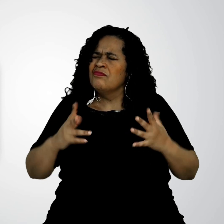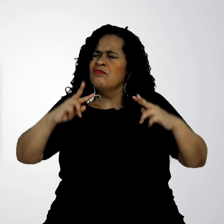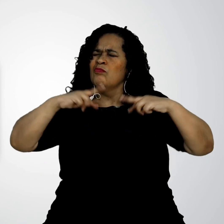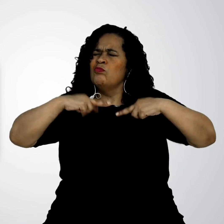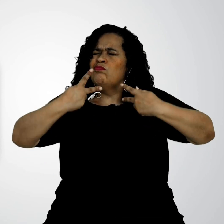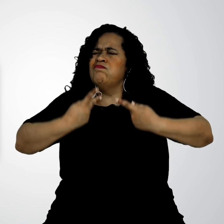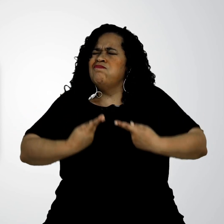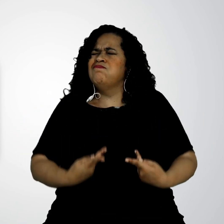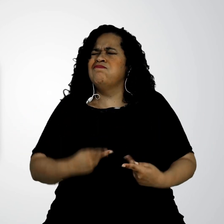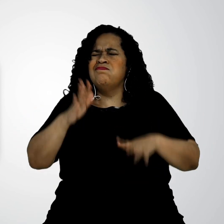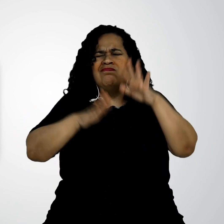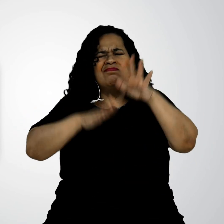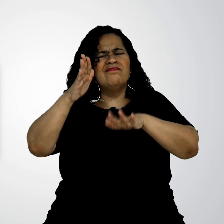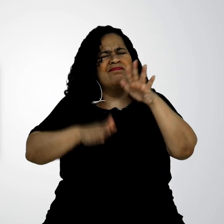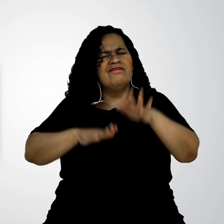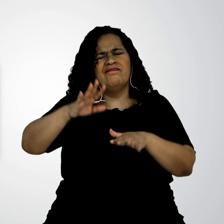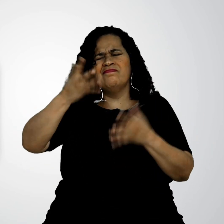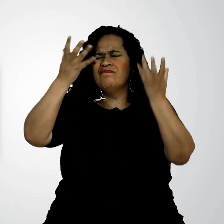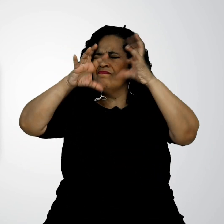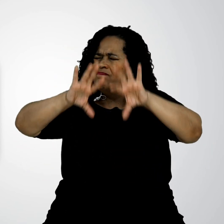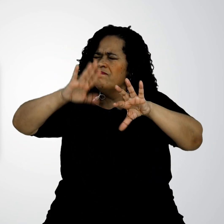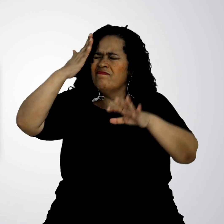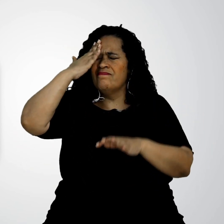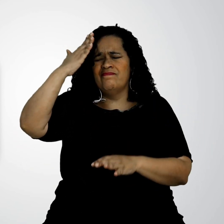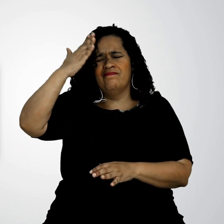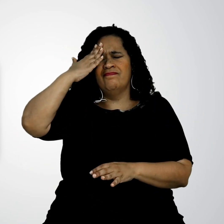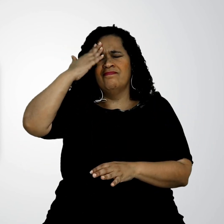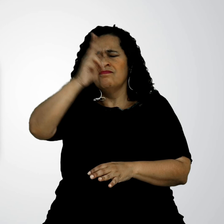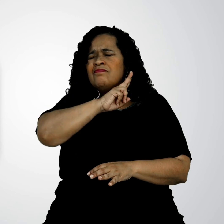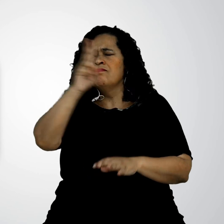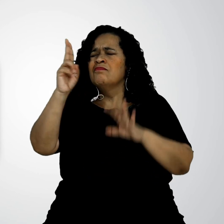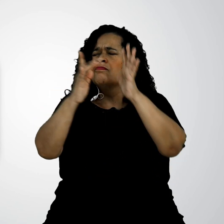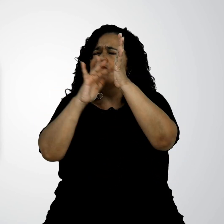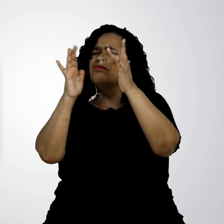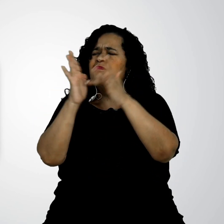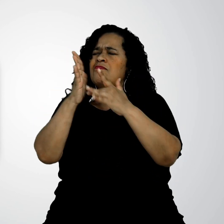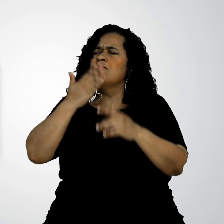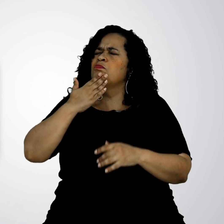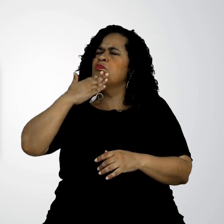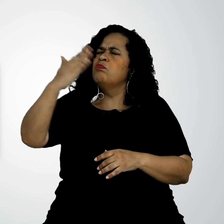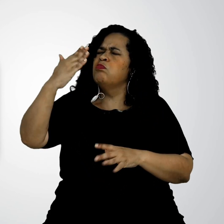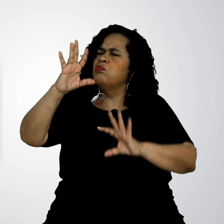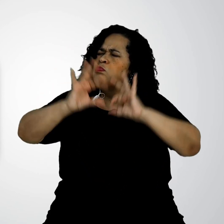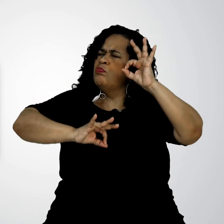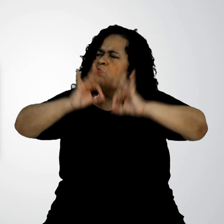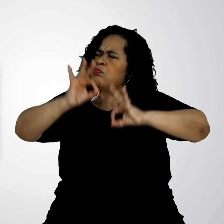à sexualidade, Senhor. Em nome de Jesus, Pai. Primeiro, nos prepare como tua igreja